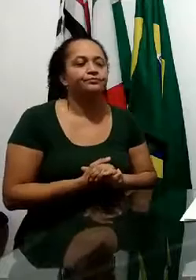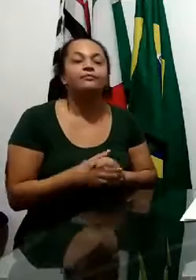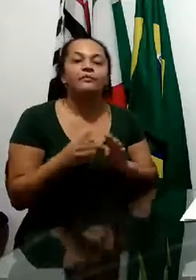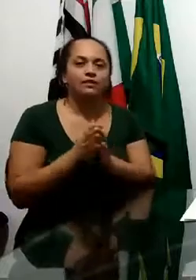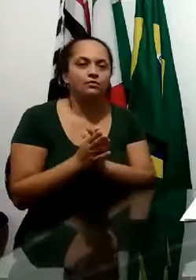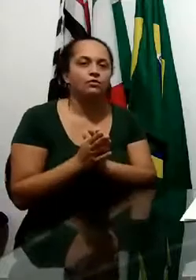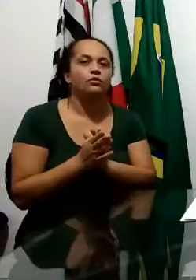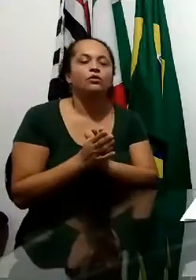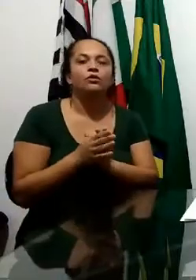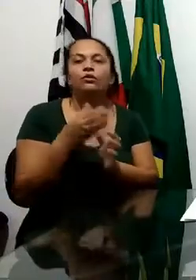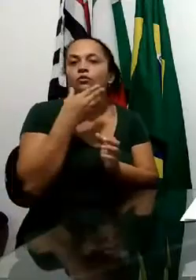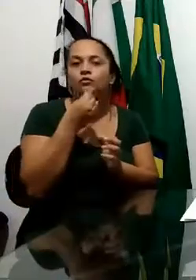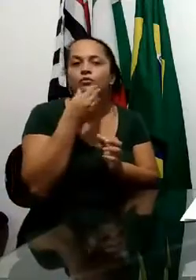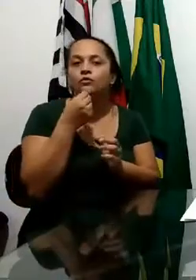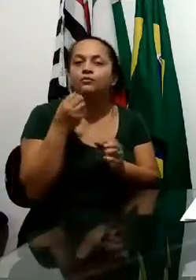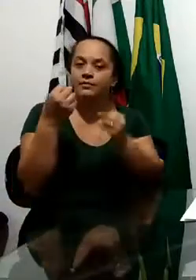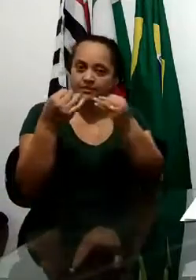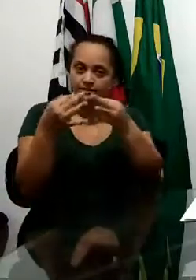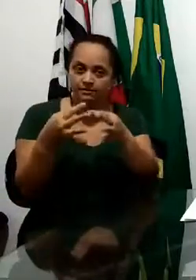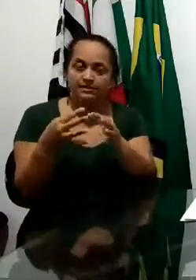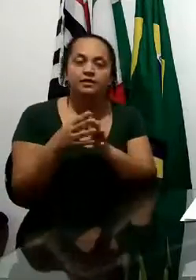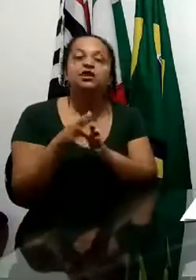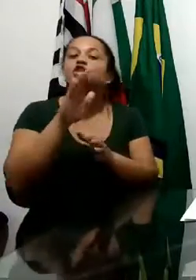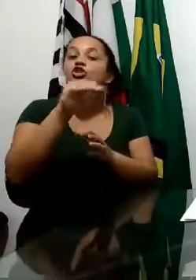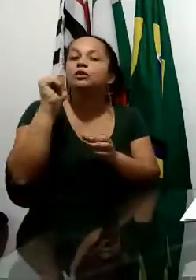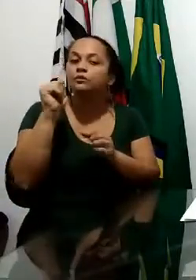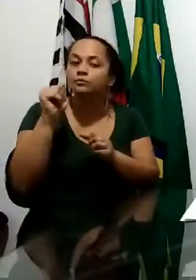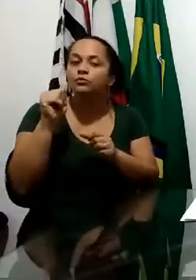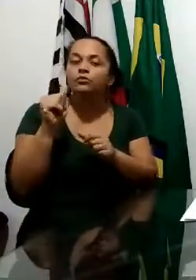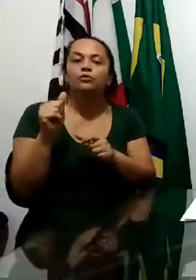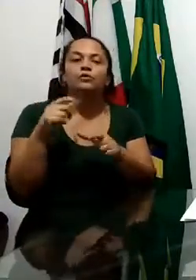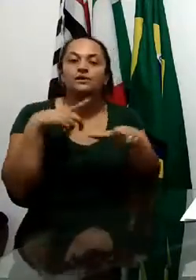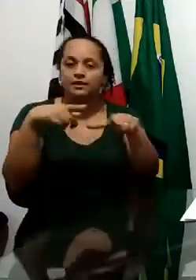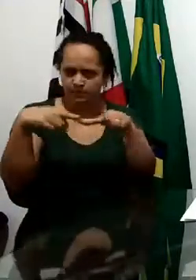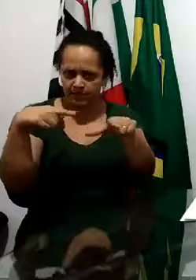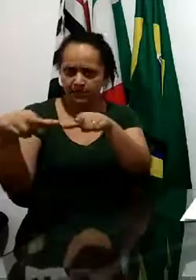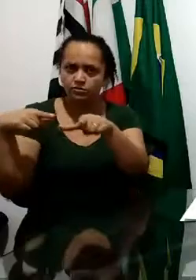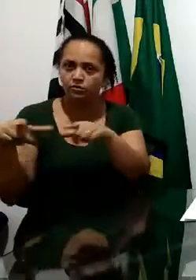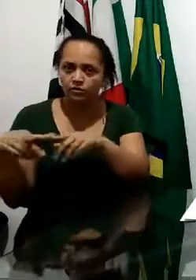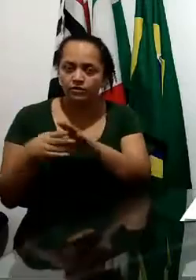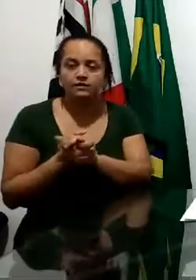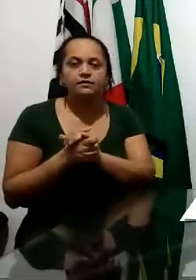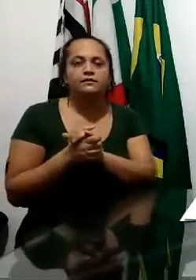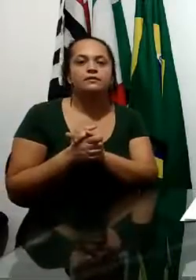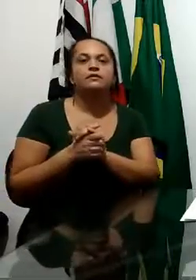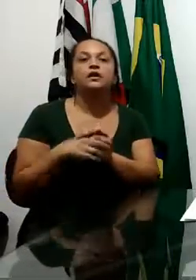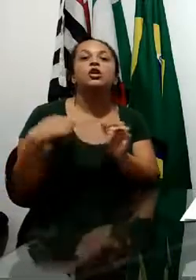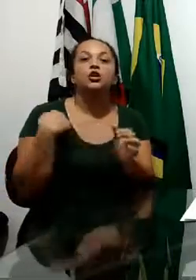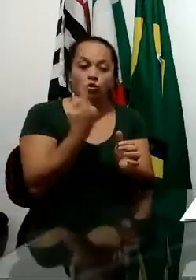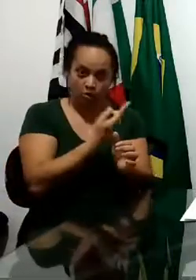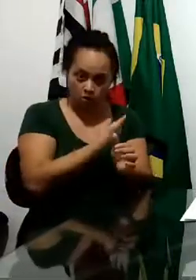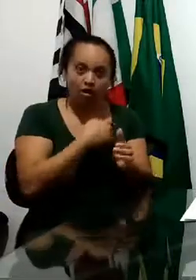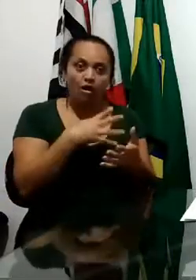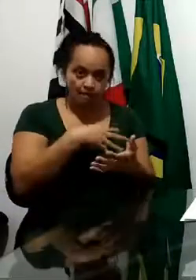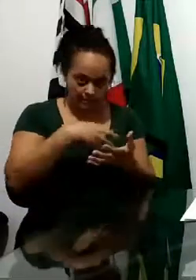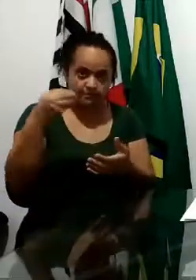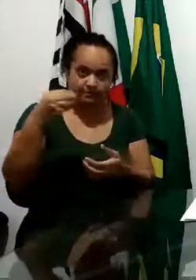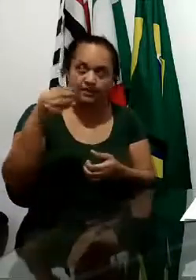no original, quer dizer escravo. Né? Nós somos filhos de Deus por